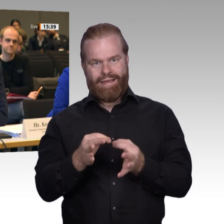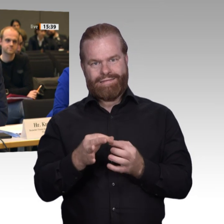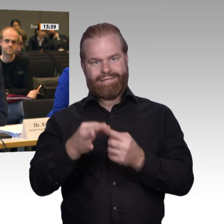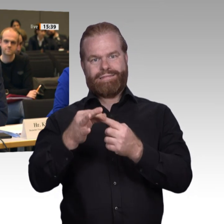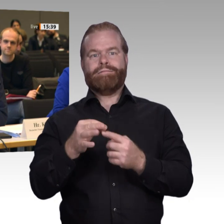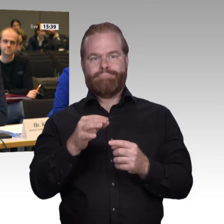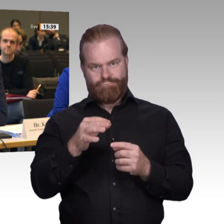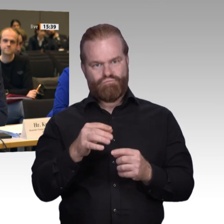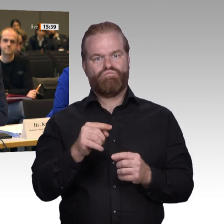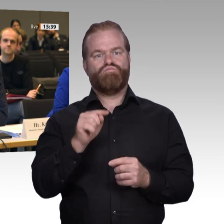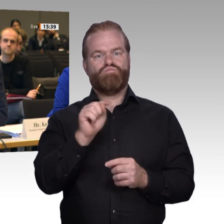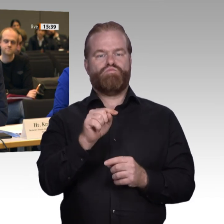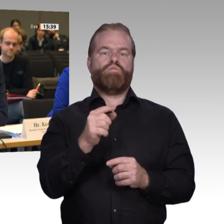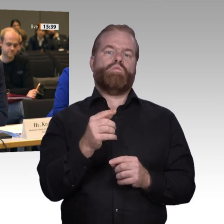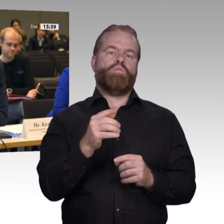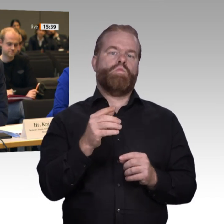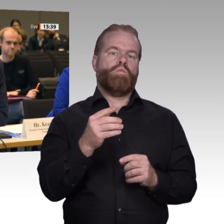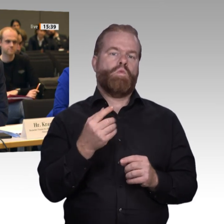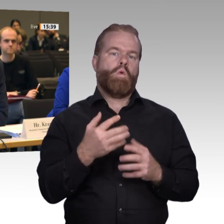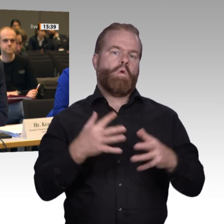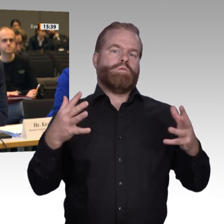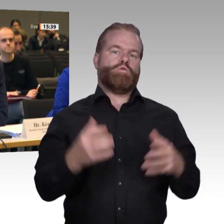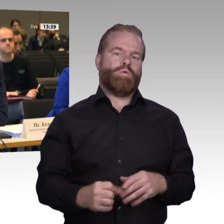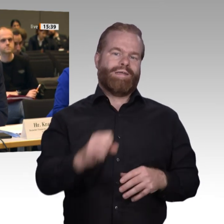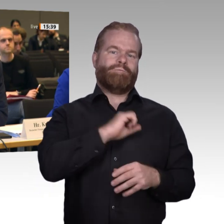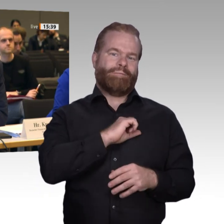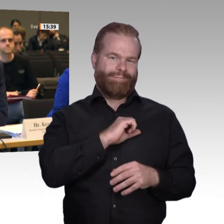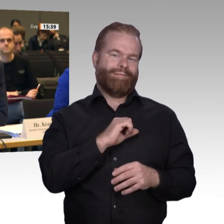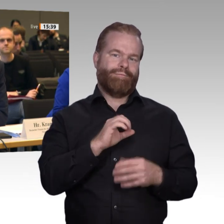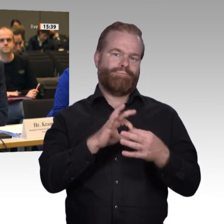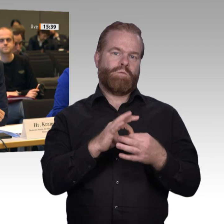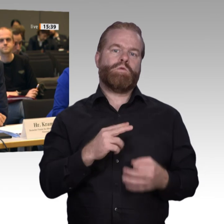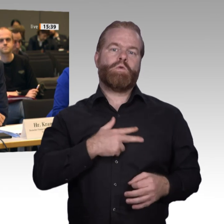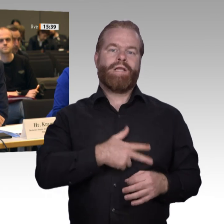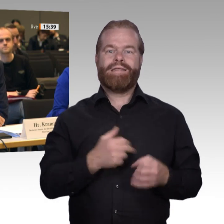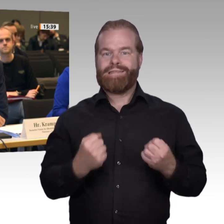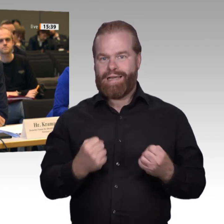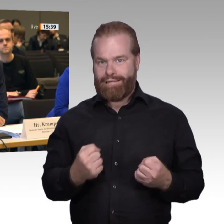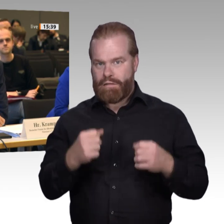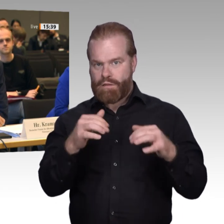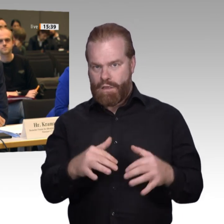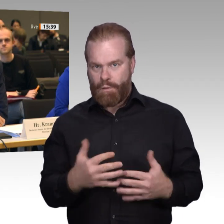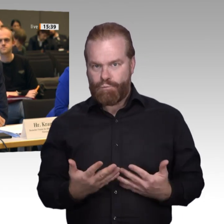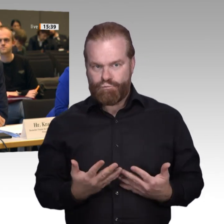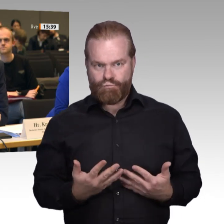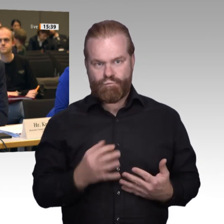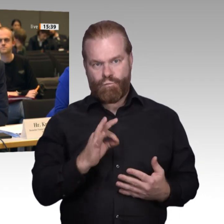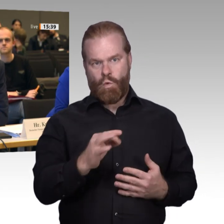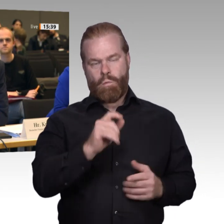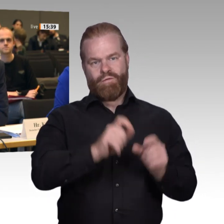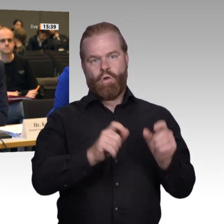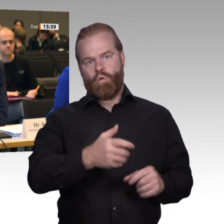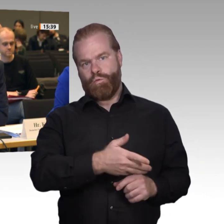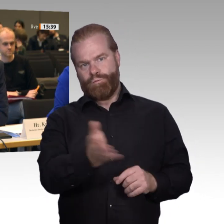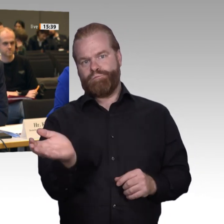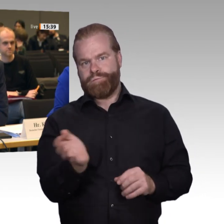erzielen können. Die einzelnen Argumente im Einzelnen geht es zum Ersten natürlich hier, weil es geht ja hier hauptsächlich um